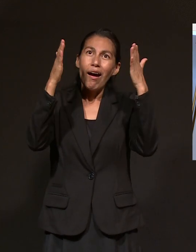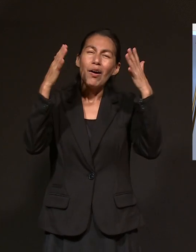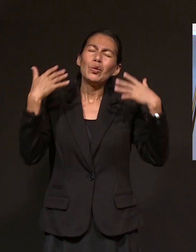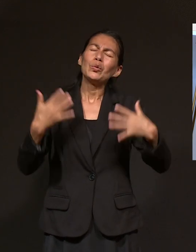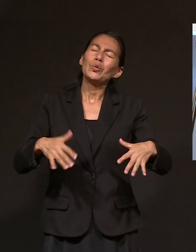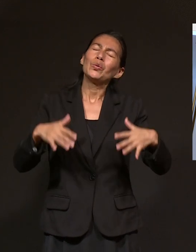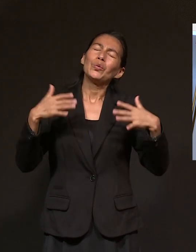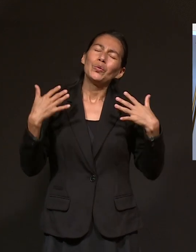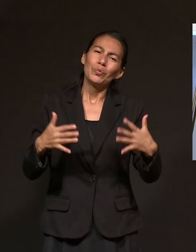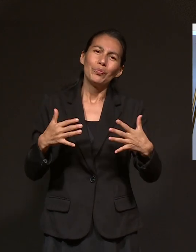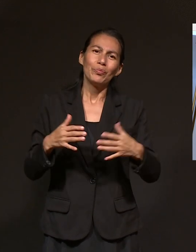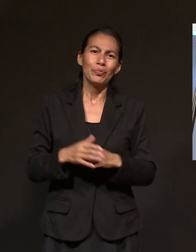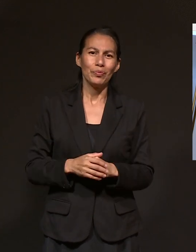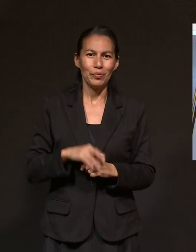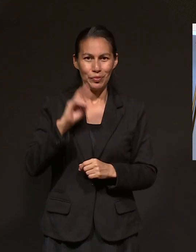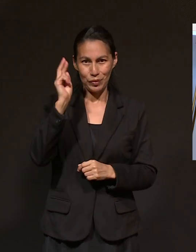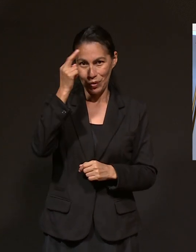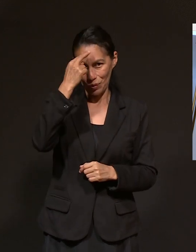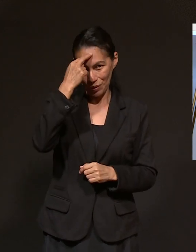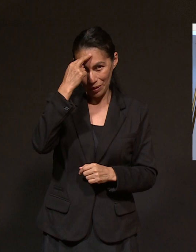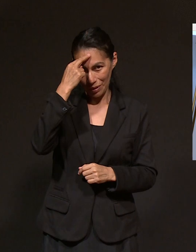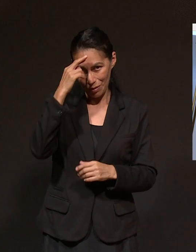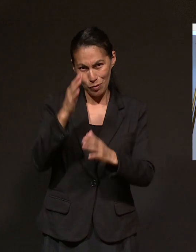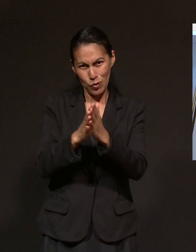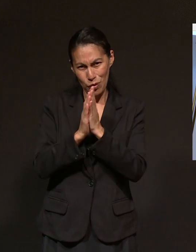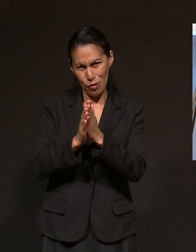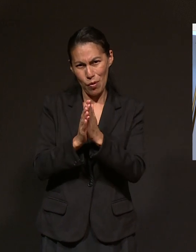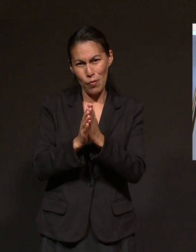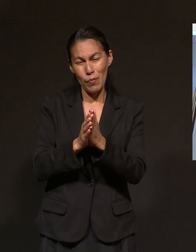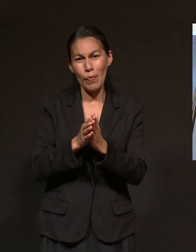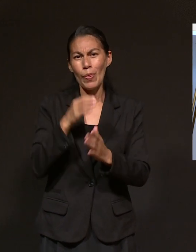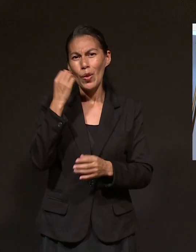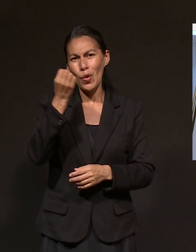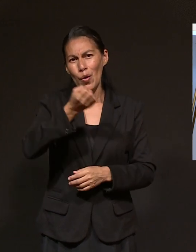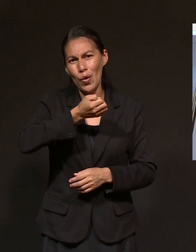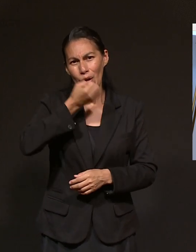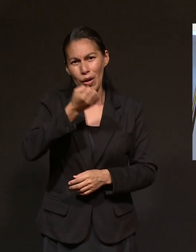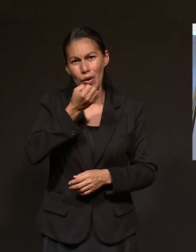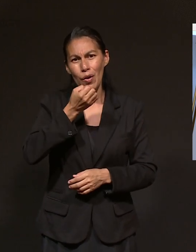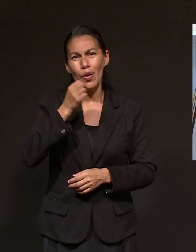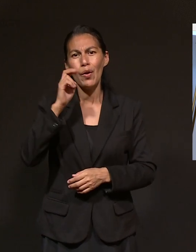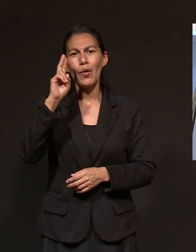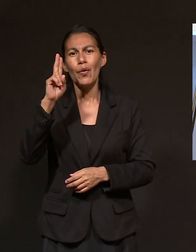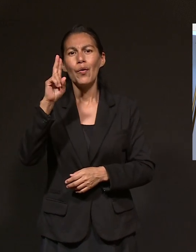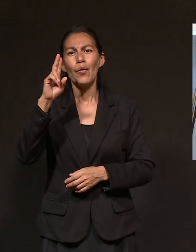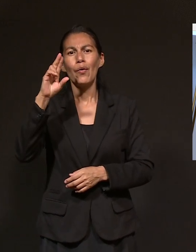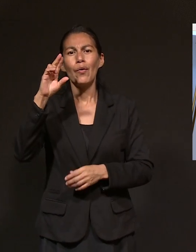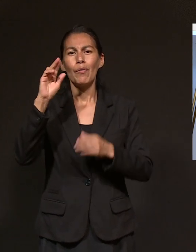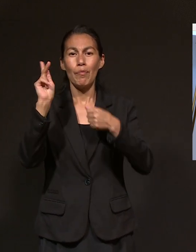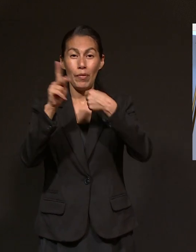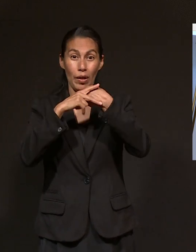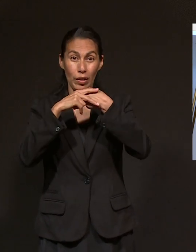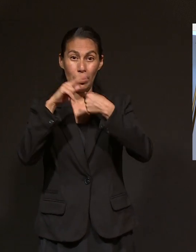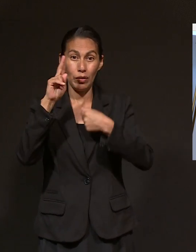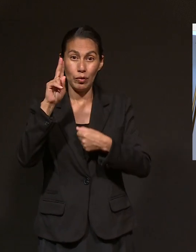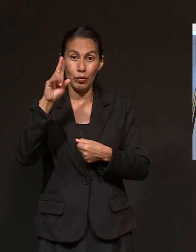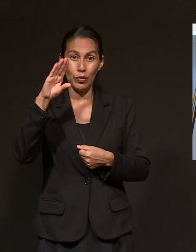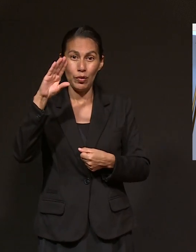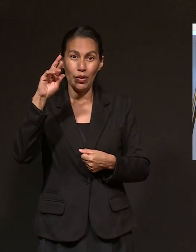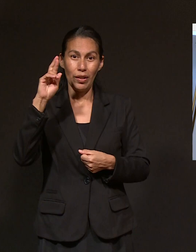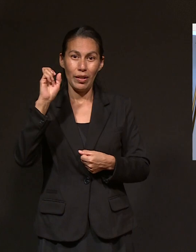aquellos que habrán de oír su mensaje Recuerden también estar orando por Ucrania No olvidamos